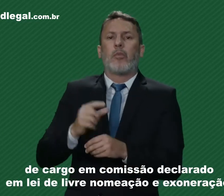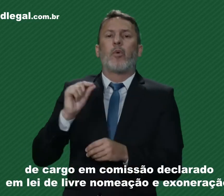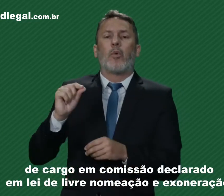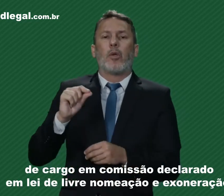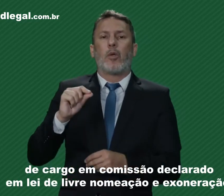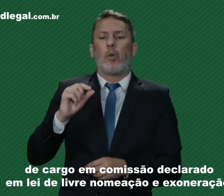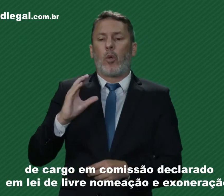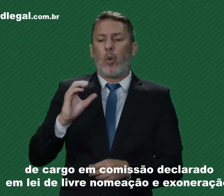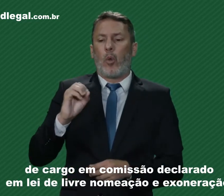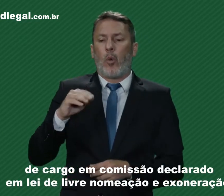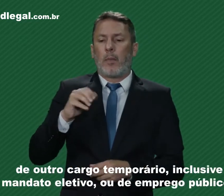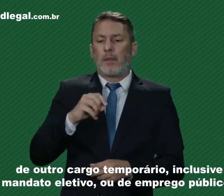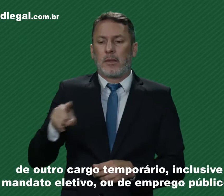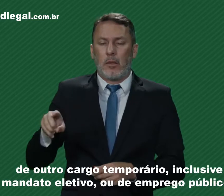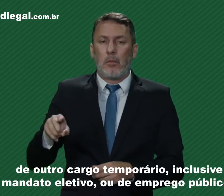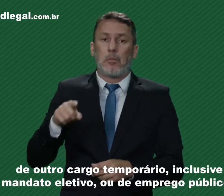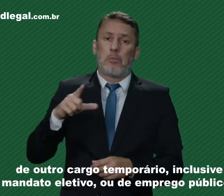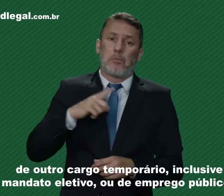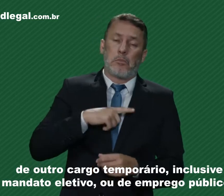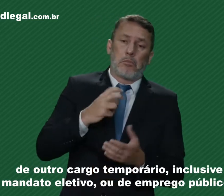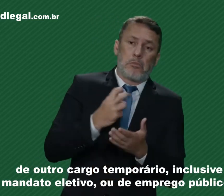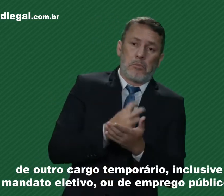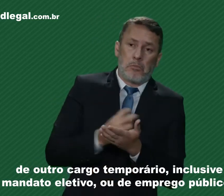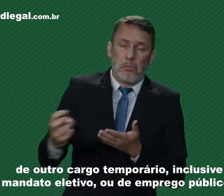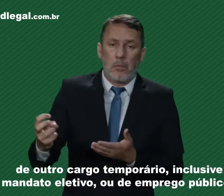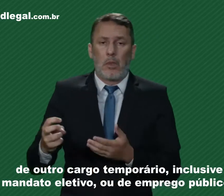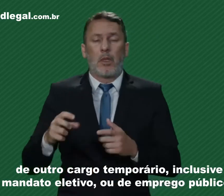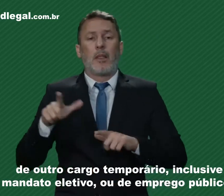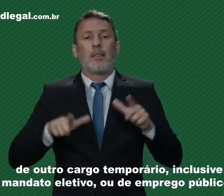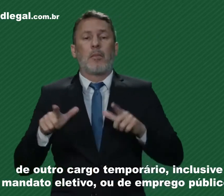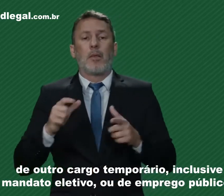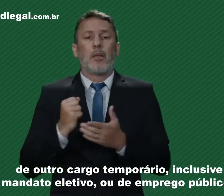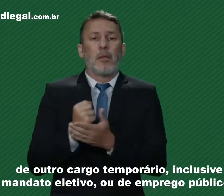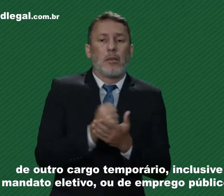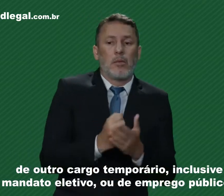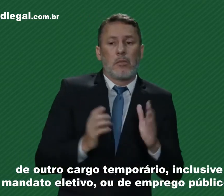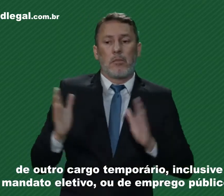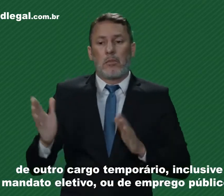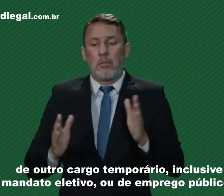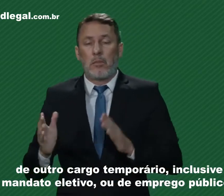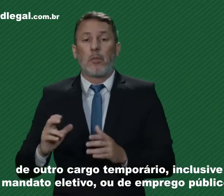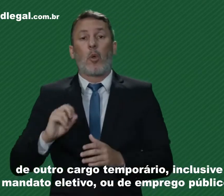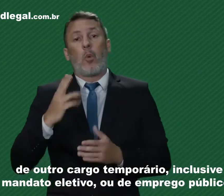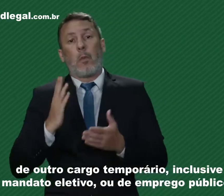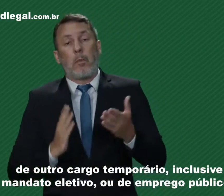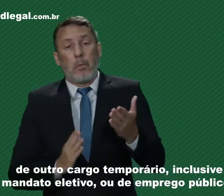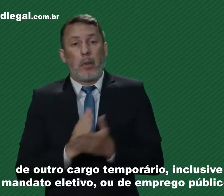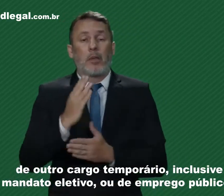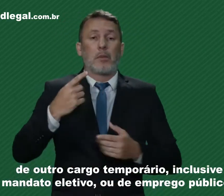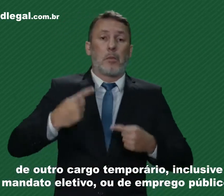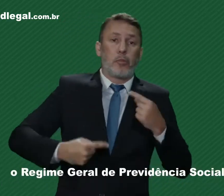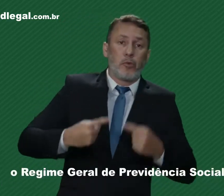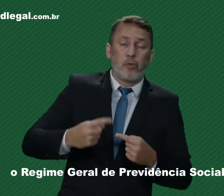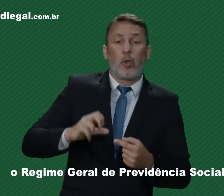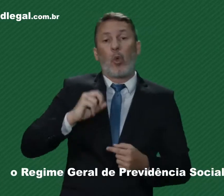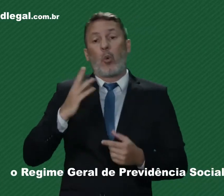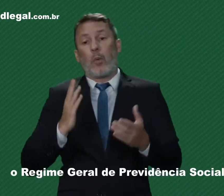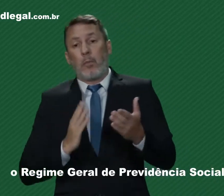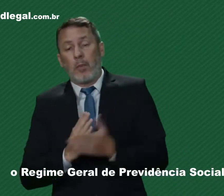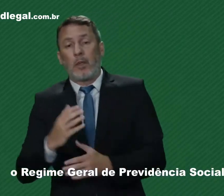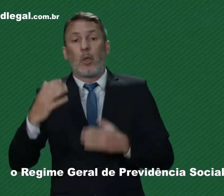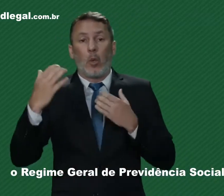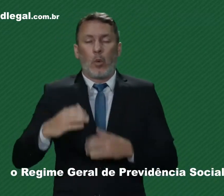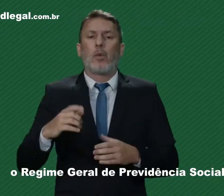nomeação e exoneração de outro cargo temporário, inclusive mandato eletivo ou de emprego público, o